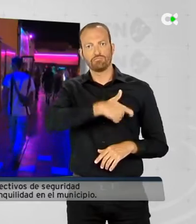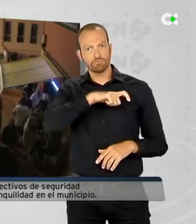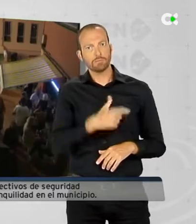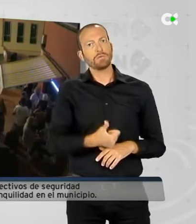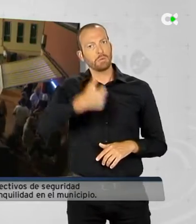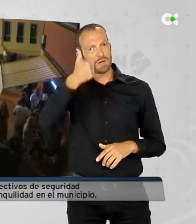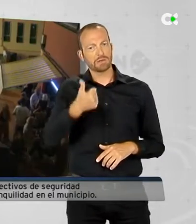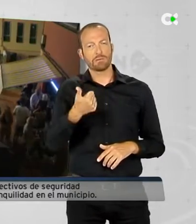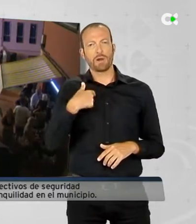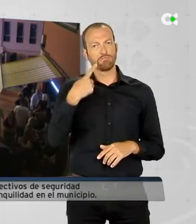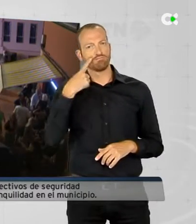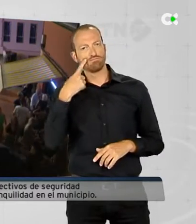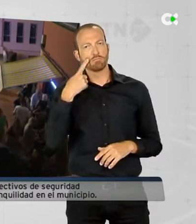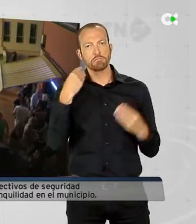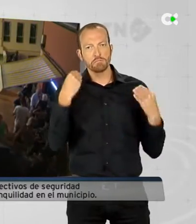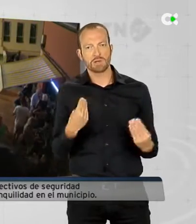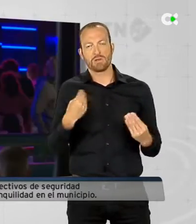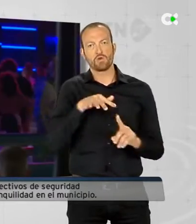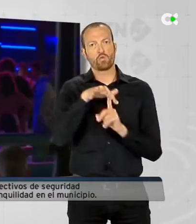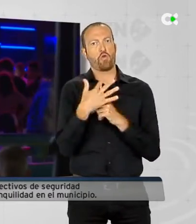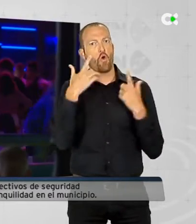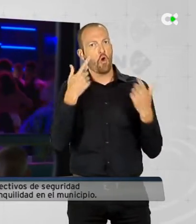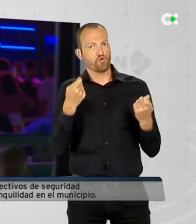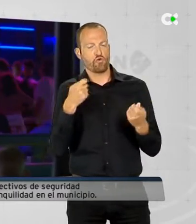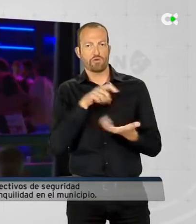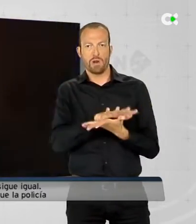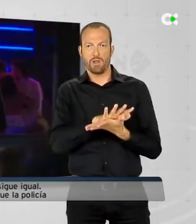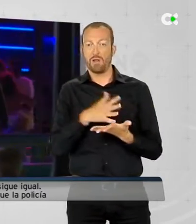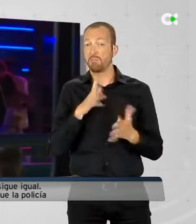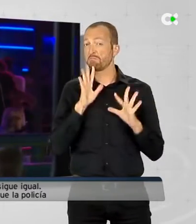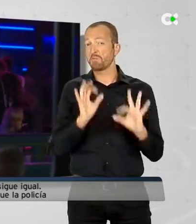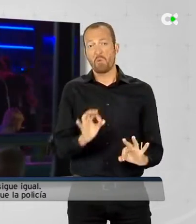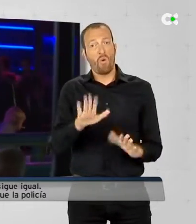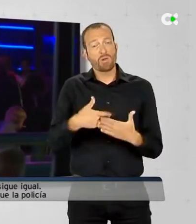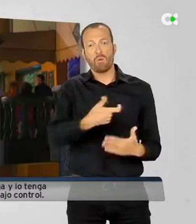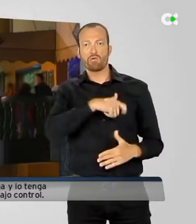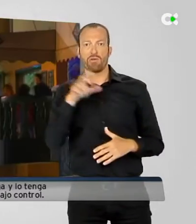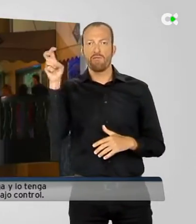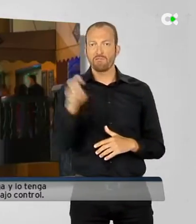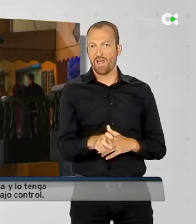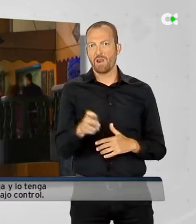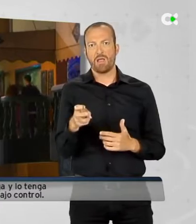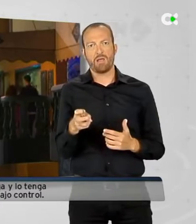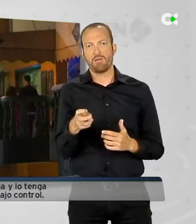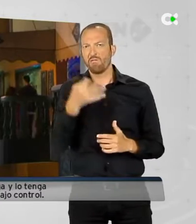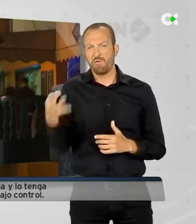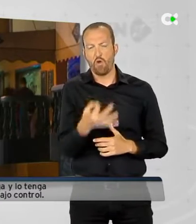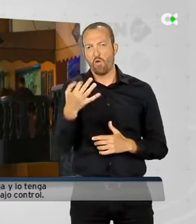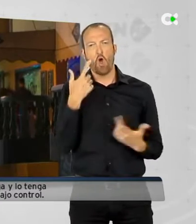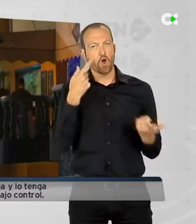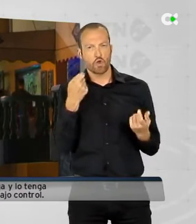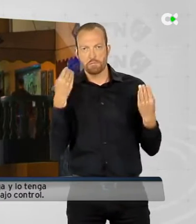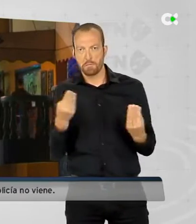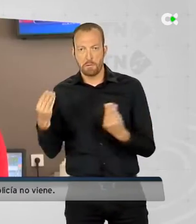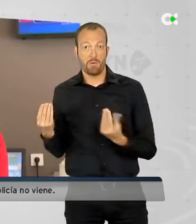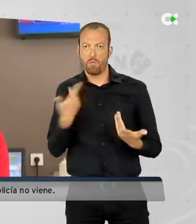de seguridad que velen por la tranquilidad en el municipio. Esto sigue igual, hasta que la policía no venga y lo tenga todo bajo control,